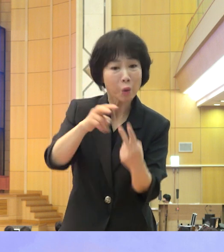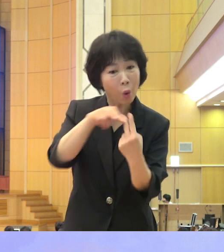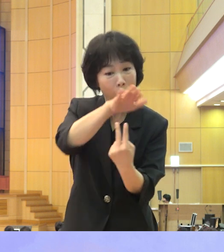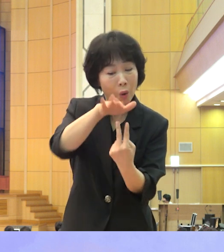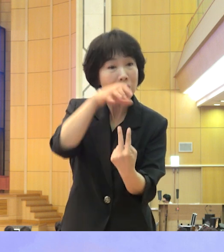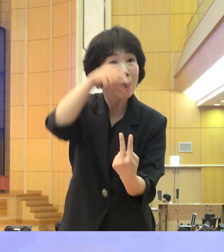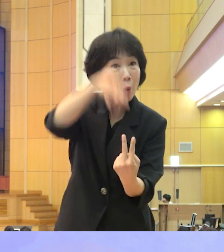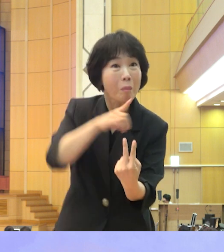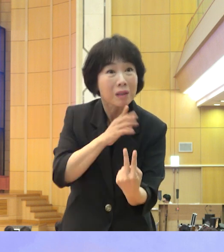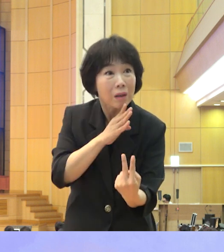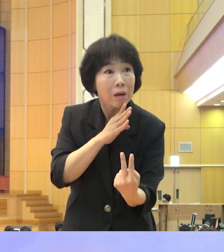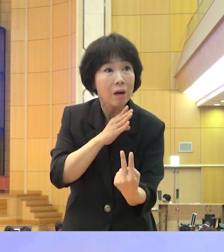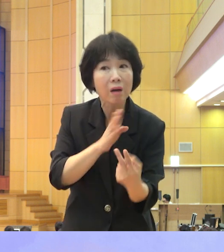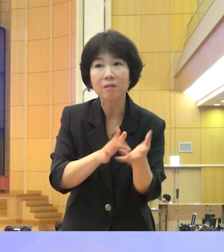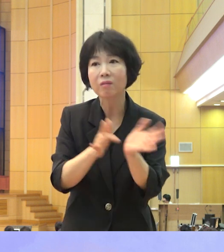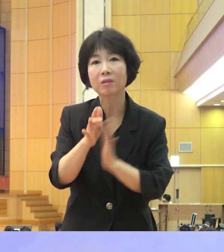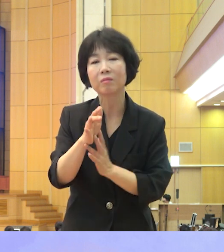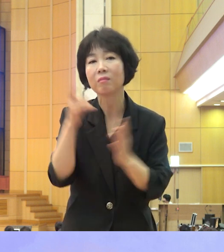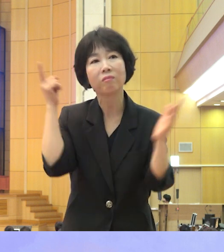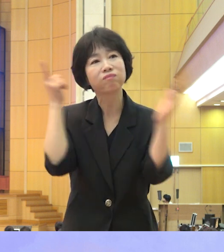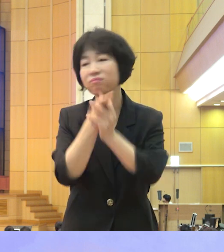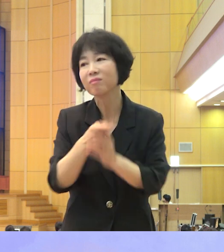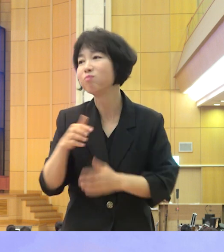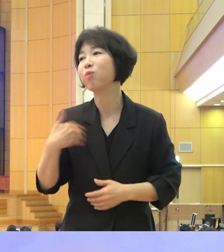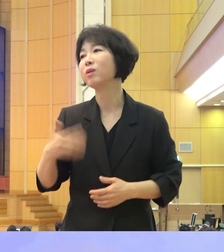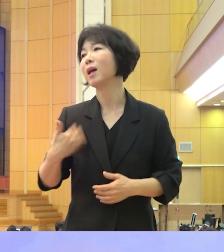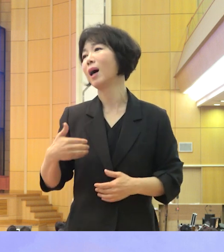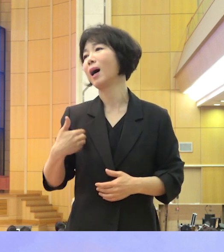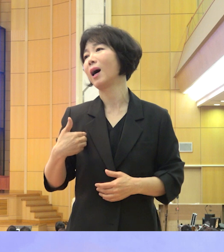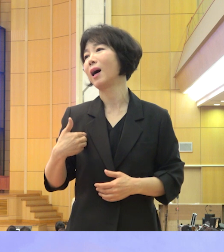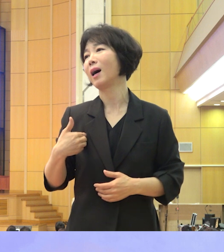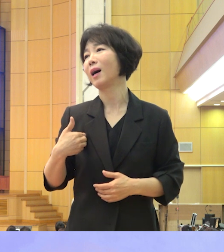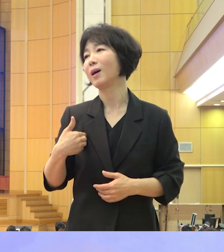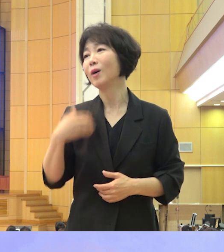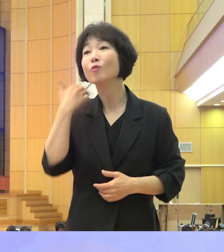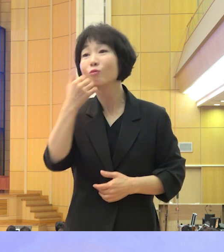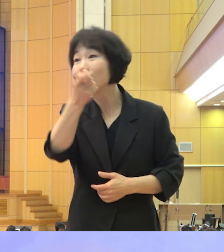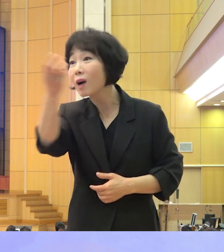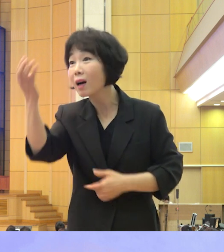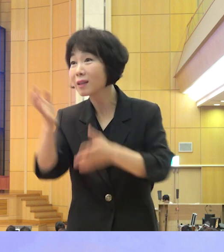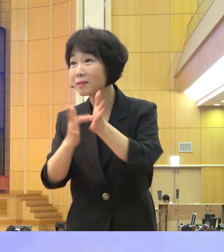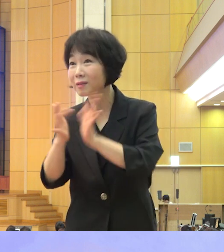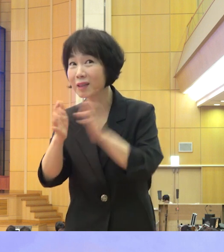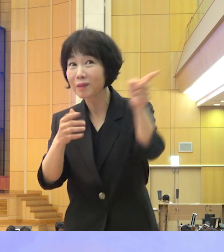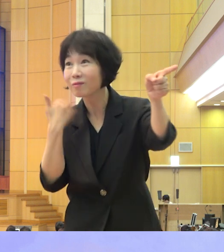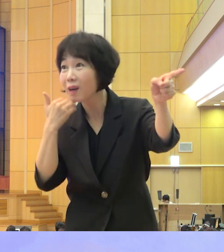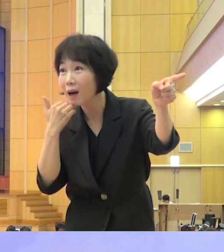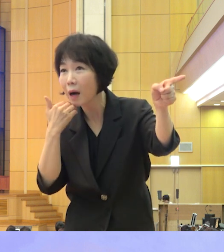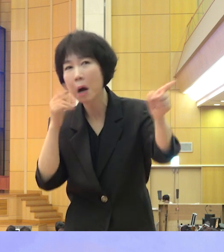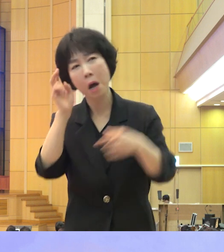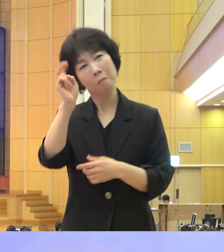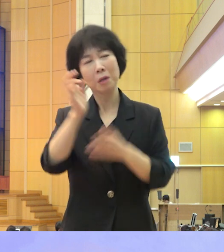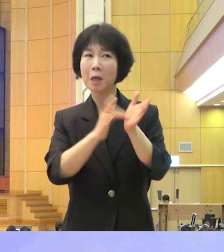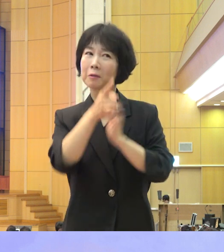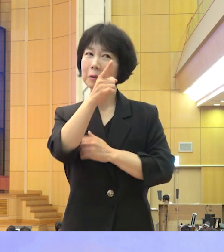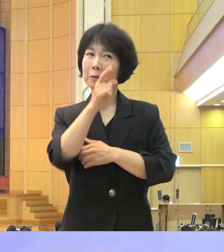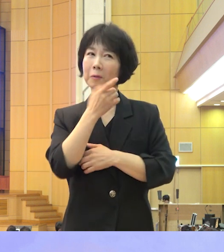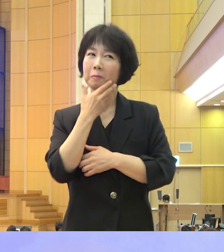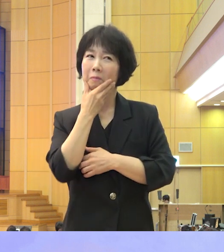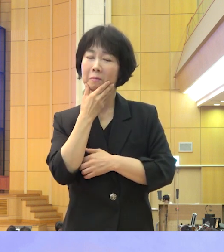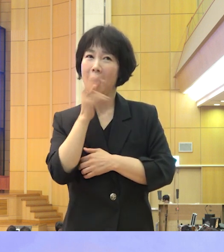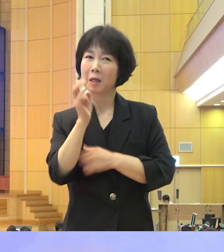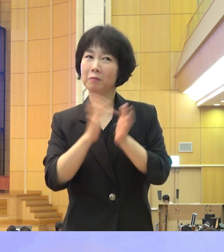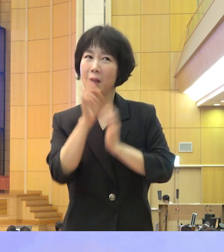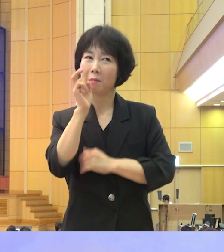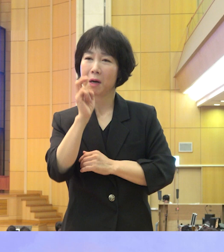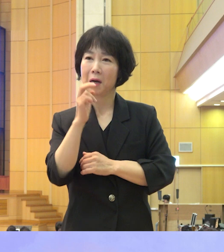사람들에게 또는 예수님에게 세례를 베풀었던 세례 요한, 더러는 엘리야. 여러분, 엘리야는 3년 6개월 동안 비가